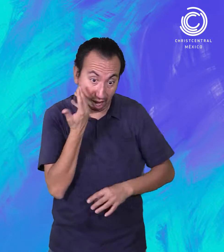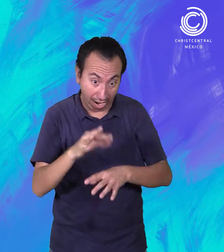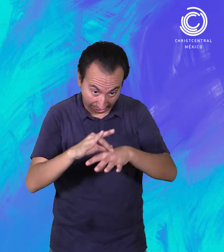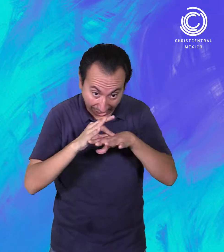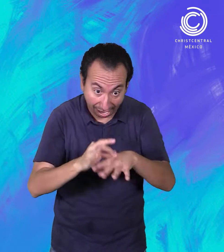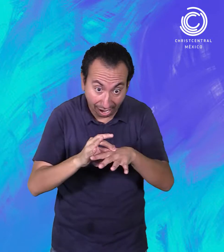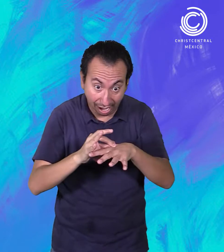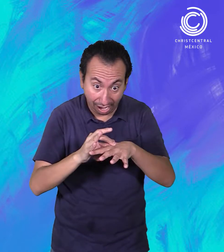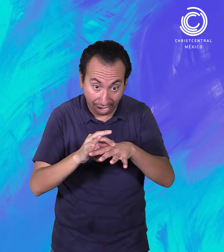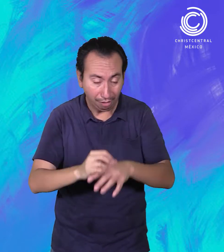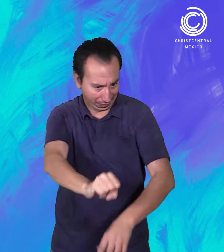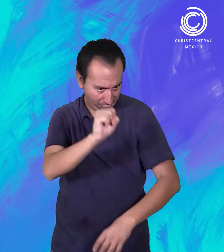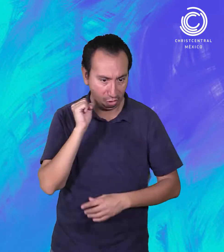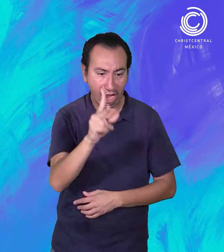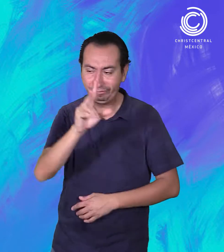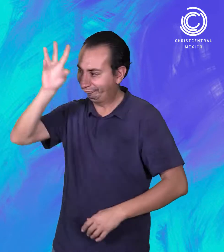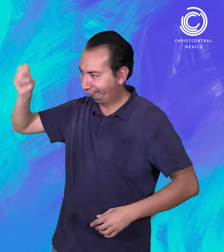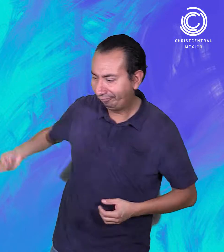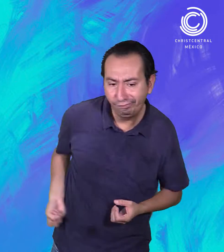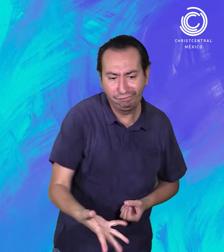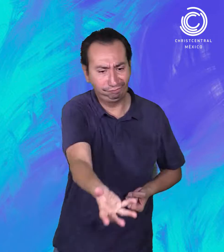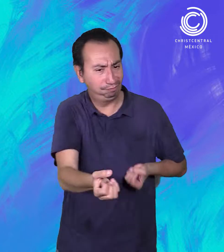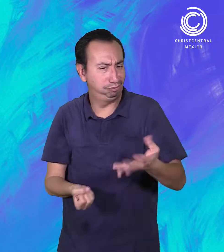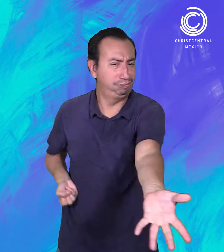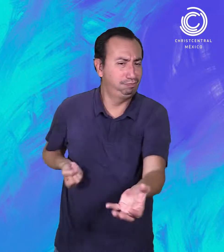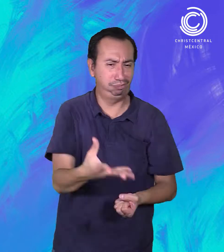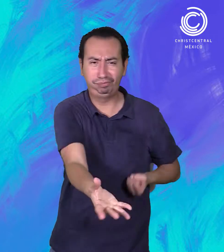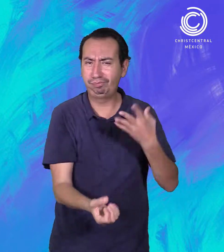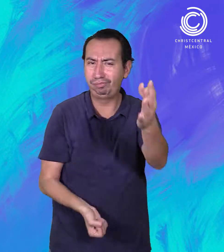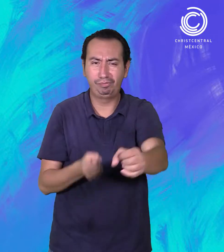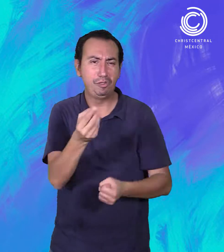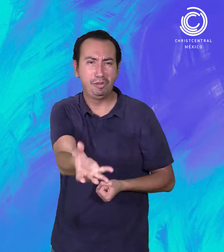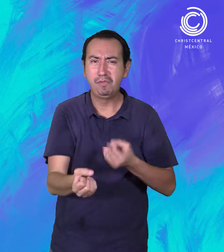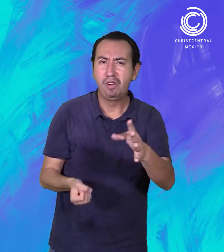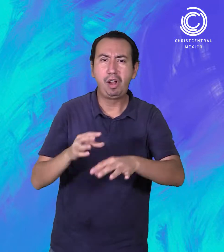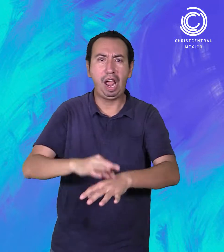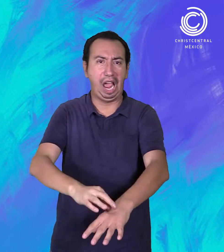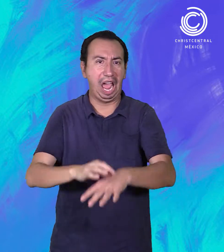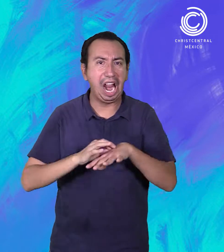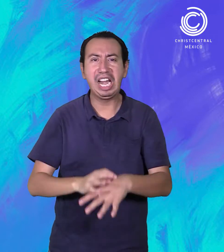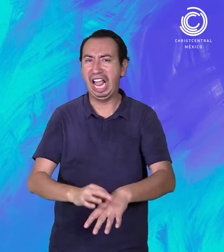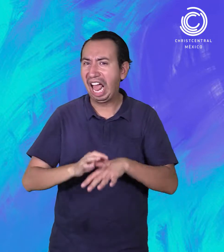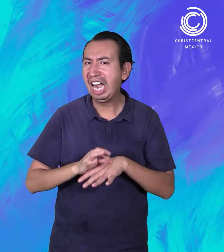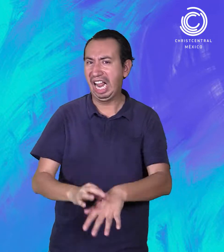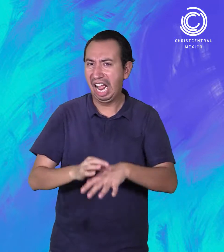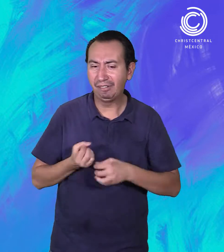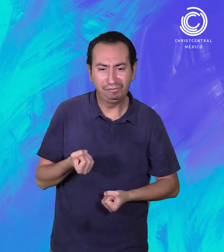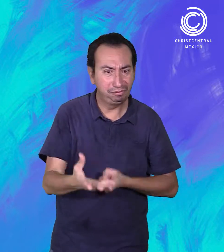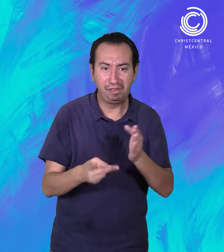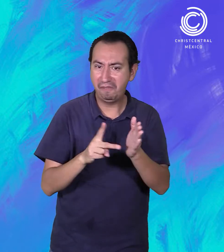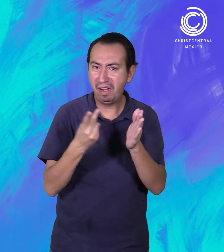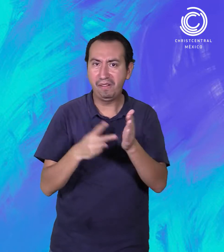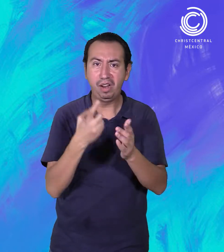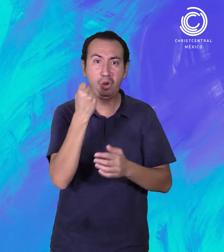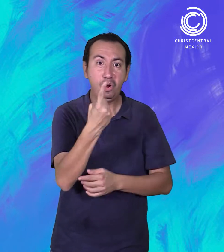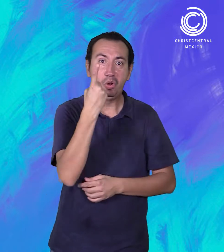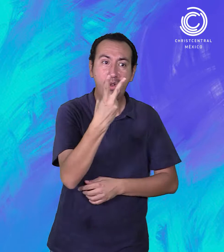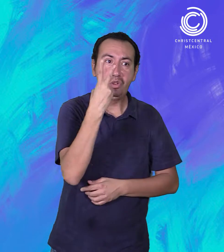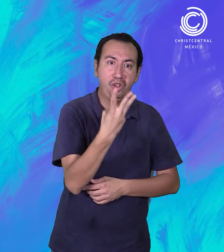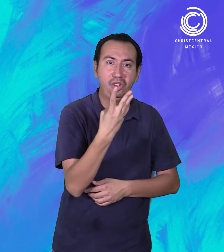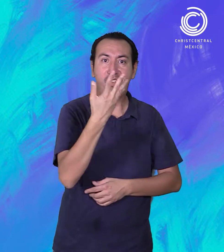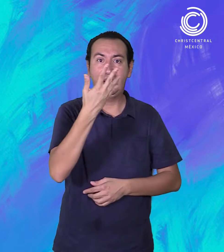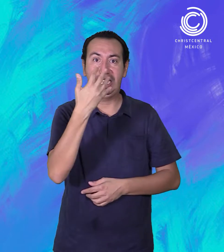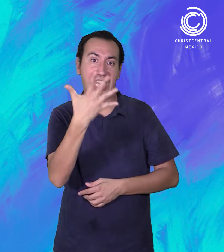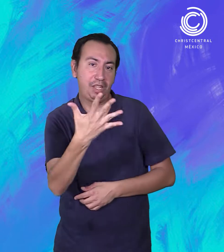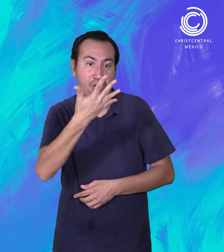les daré carne un mes. Y fíjense, esta especie como de burla que está haciendo Dios. No 1, no 2, no 3, no 5, no 10, no